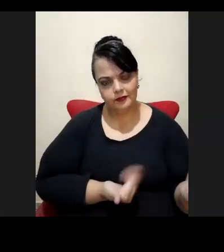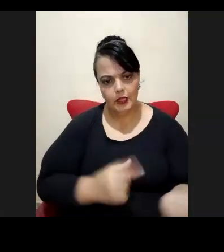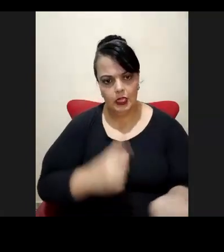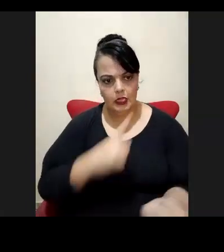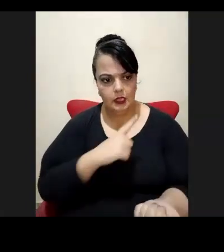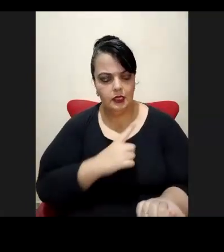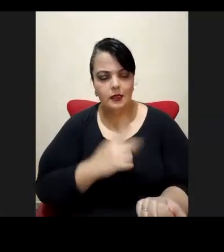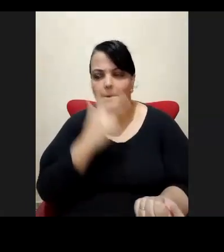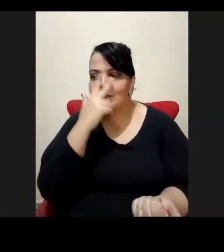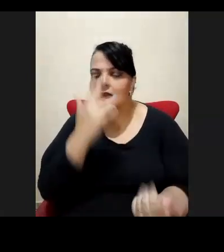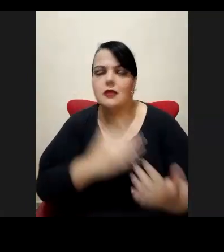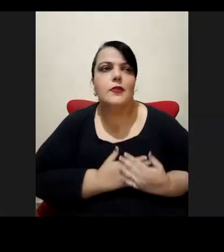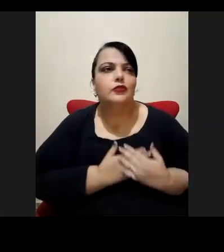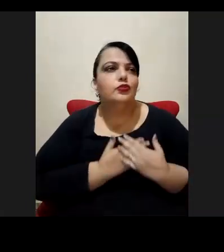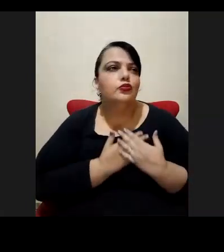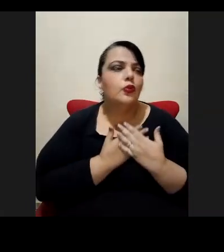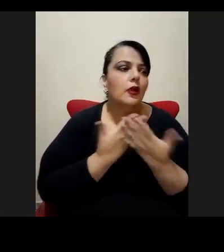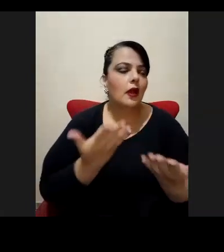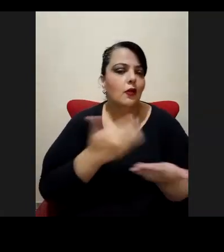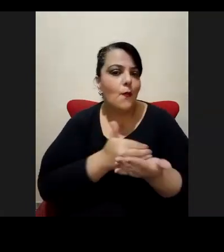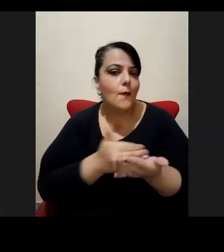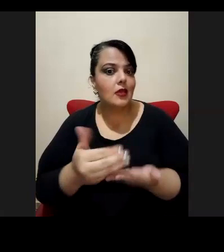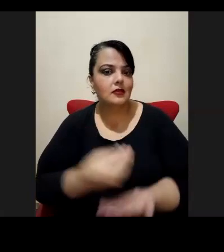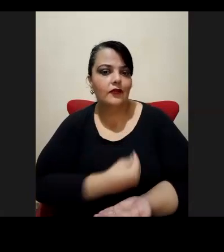apaixona e eventualmente não é